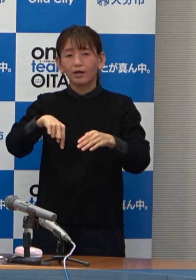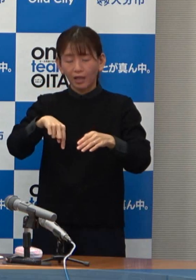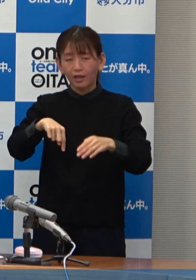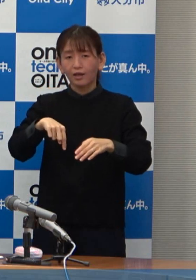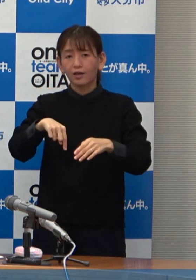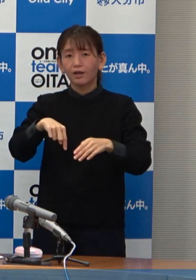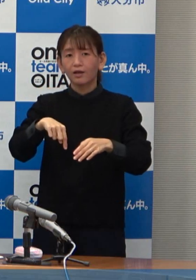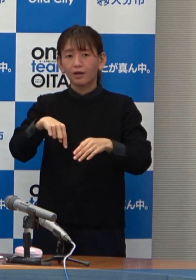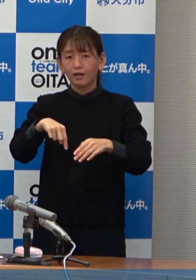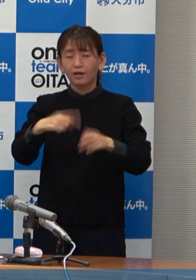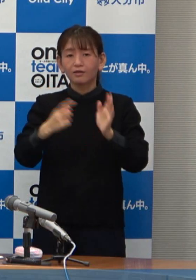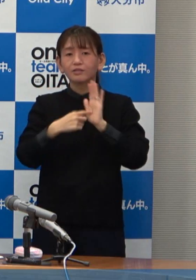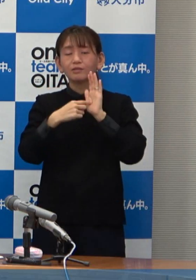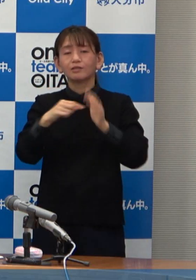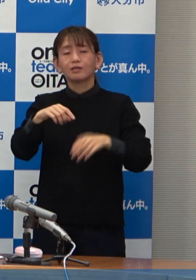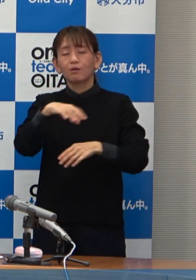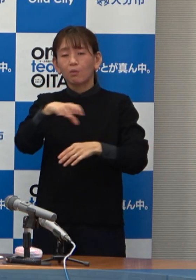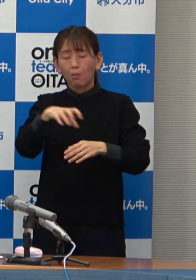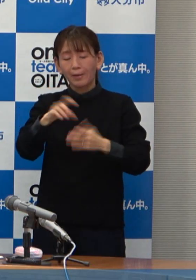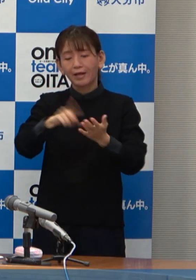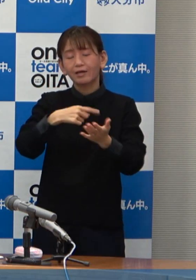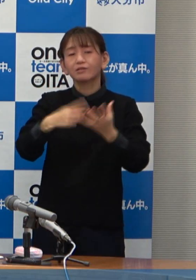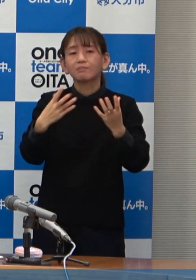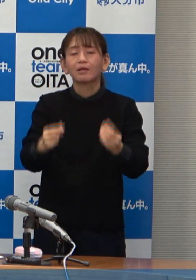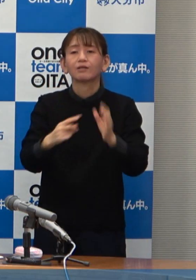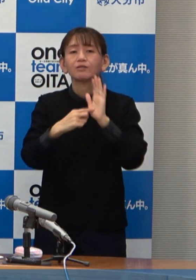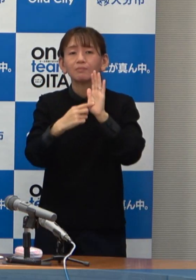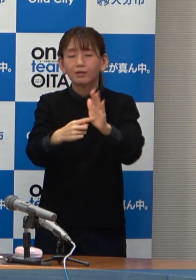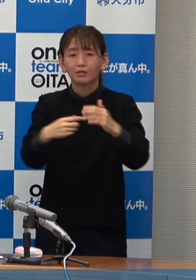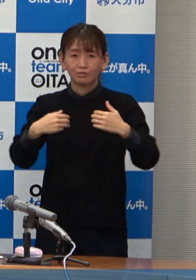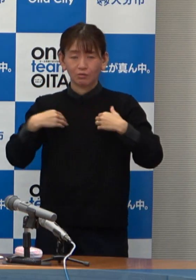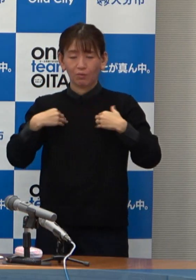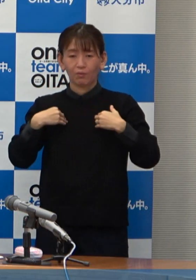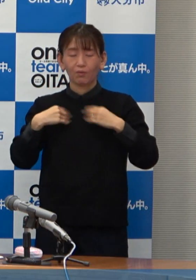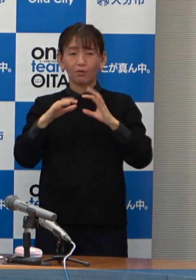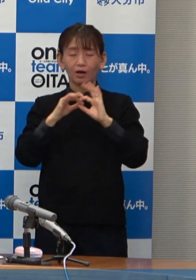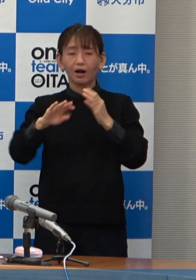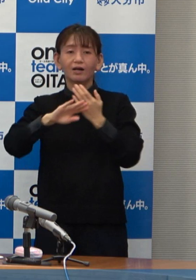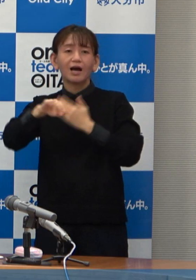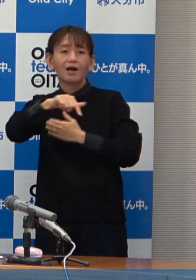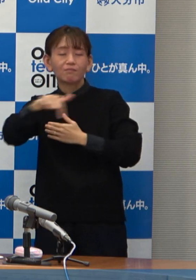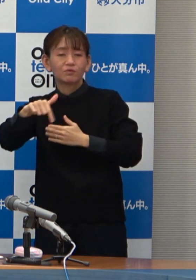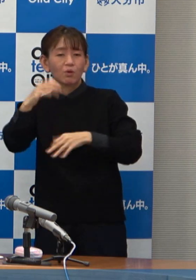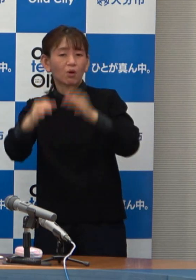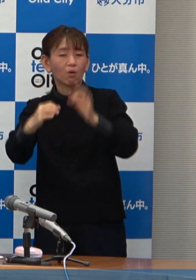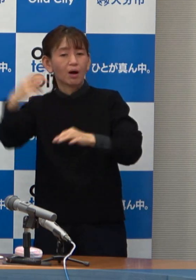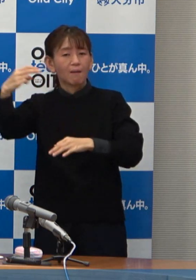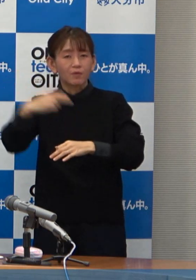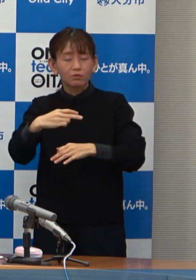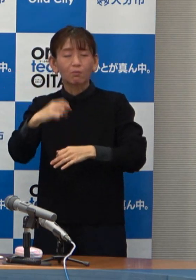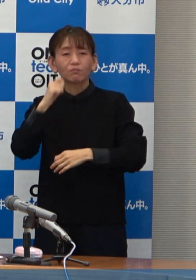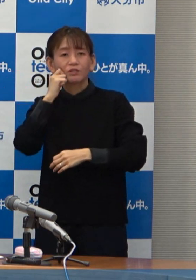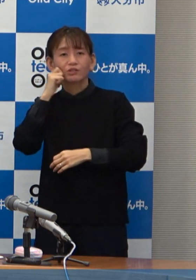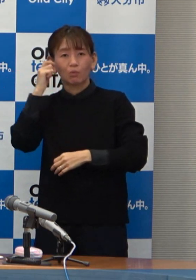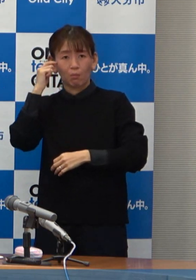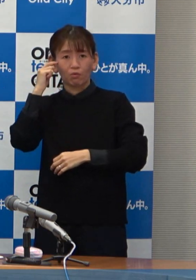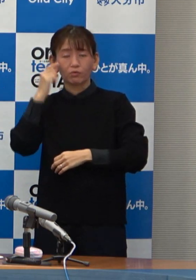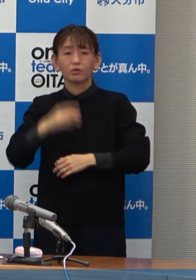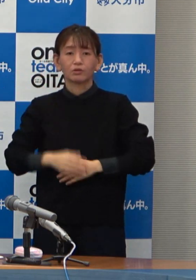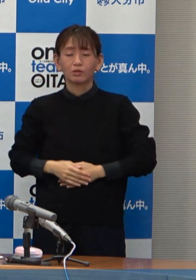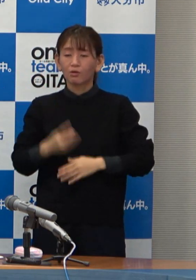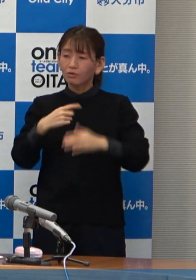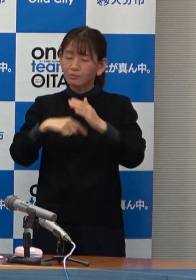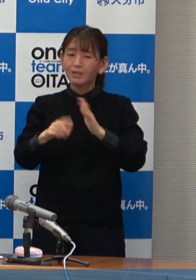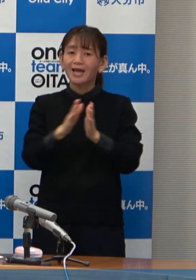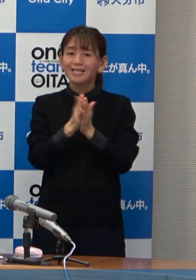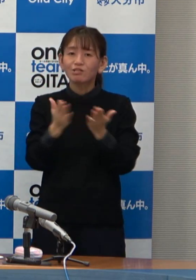るってことが示されないとおそらく外部評価も難しいんだろうと思いでそういった意味ではね通信